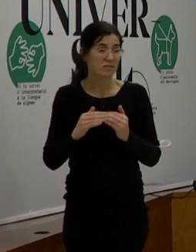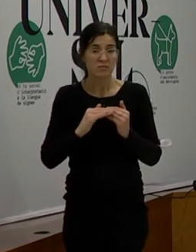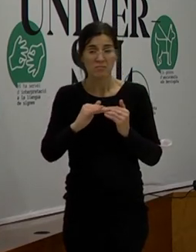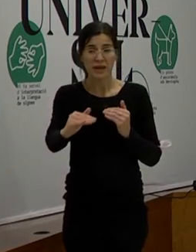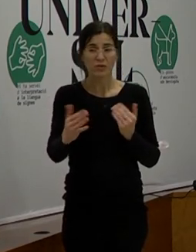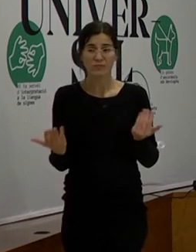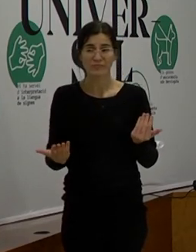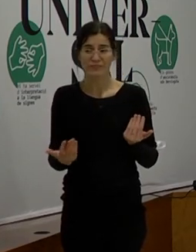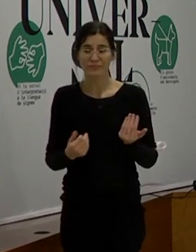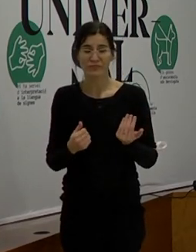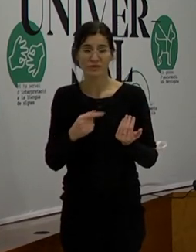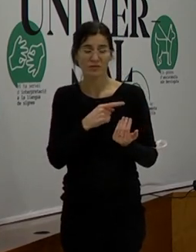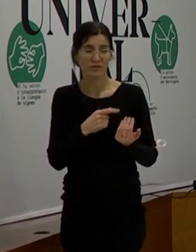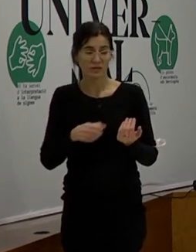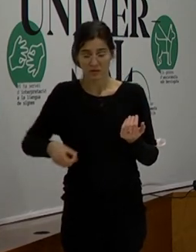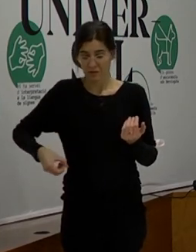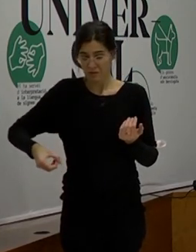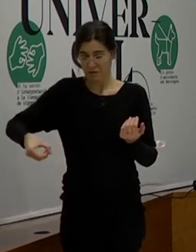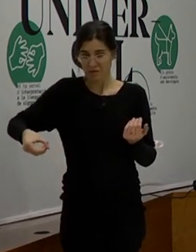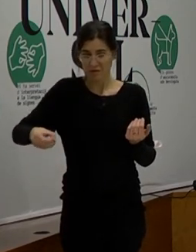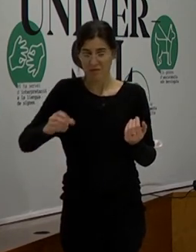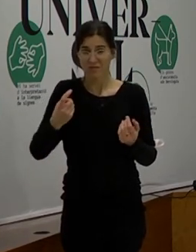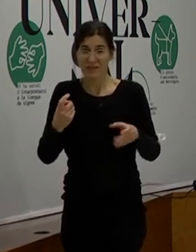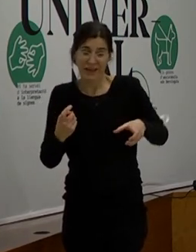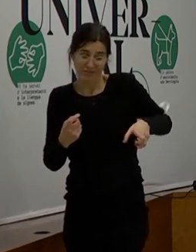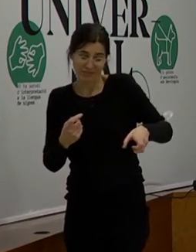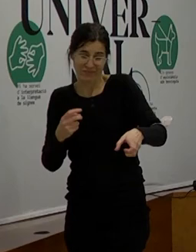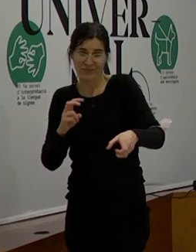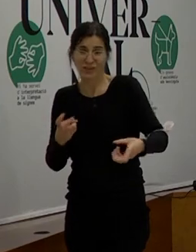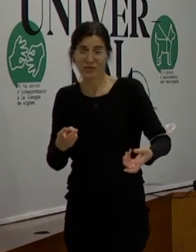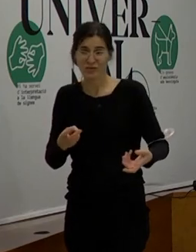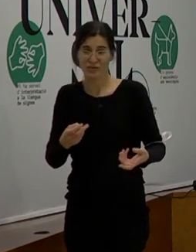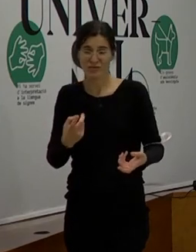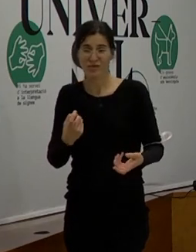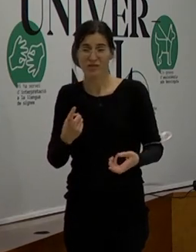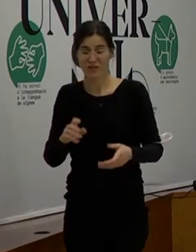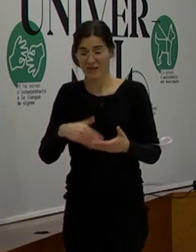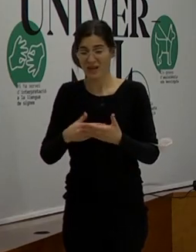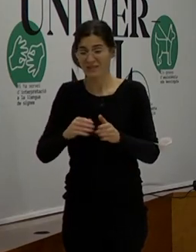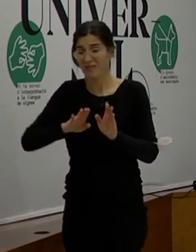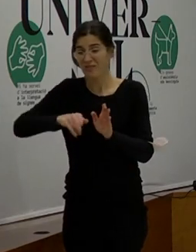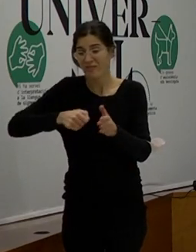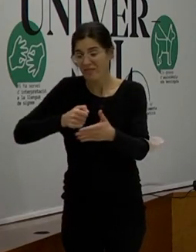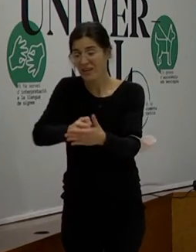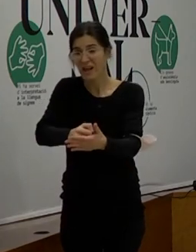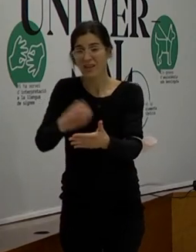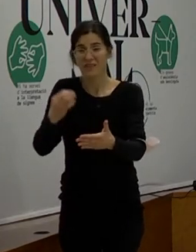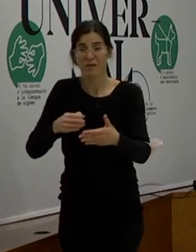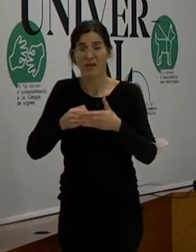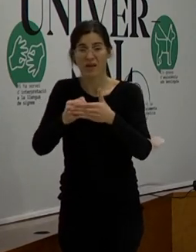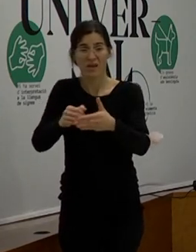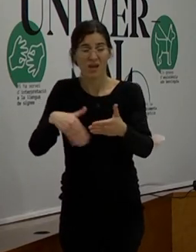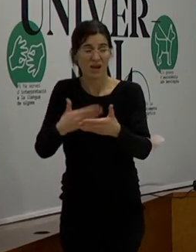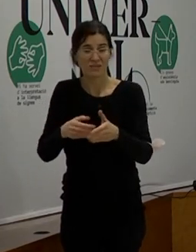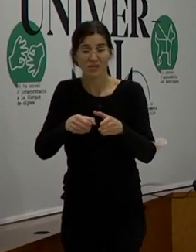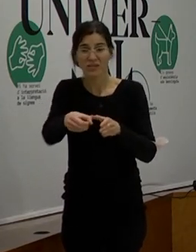I aquí, no sé, el passamà se ve que se quedaron sin presupuesto i no arriba fins al final, no? O sigui, ha d'arribar fins al final perquè